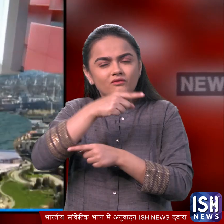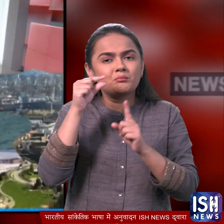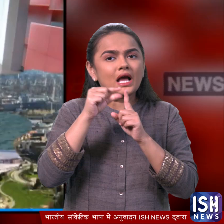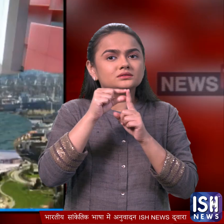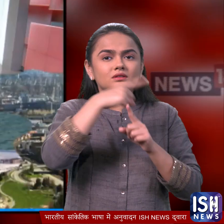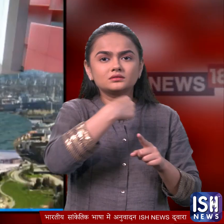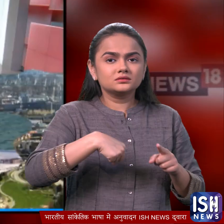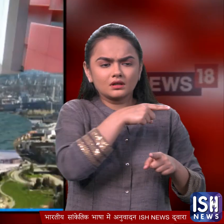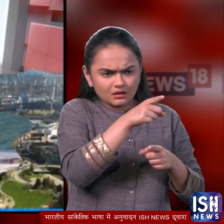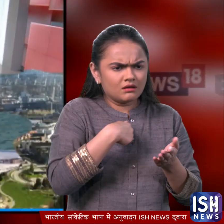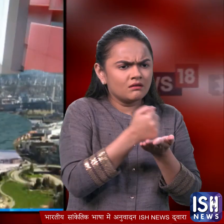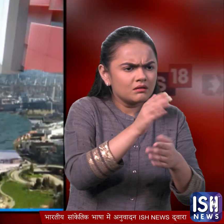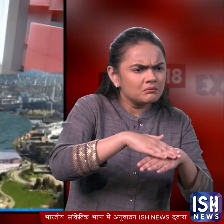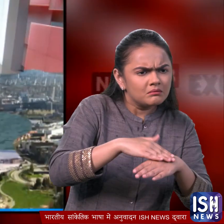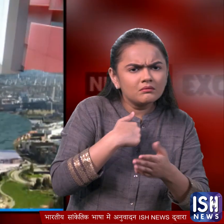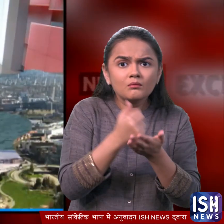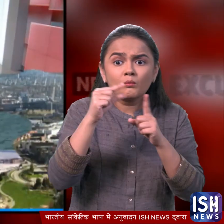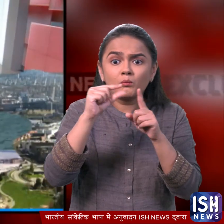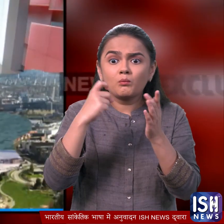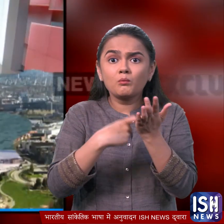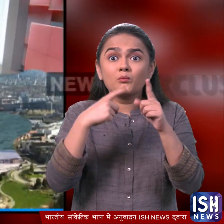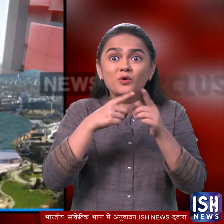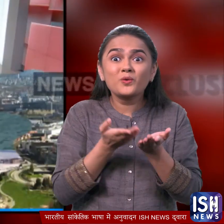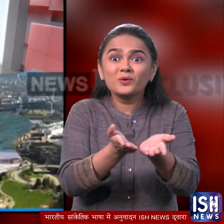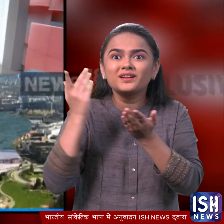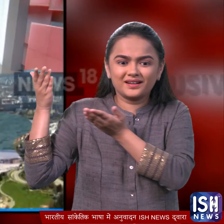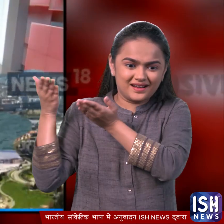चालाकी पाकिस्तान में भी दिखाई थी, जहां ग्वादर बंदरगाह